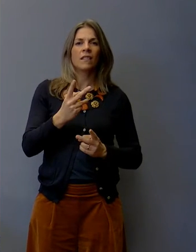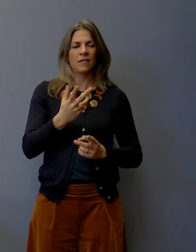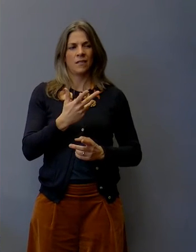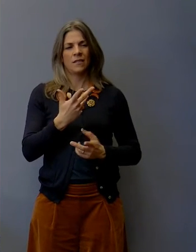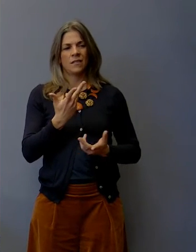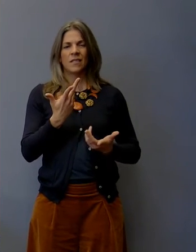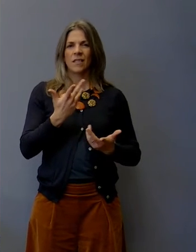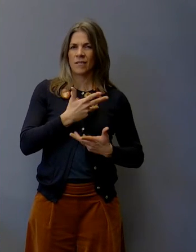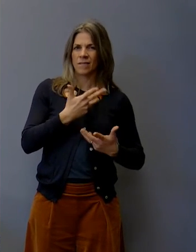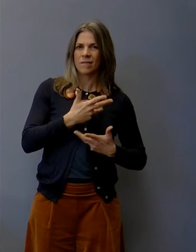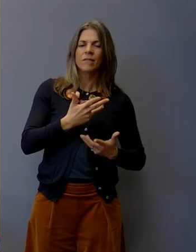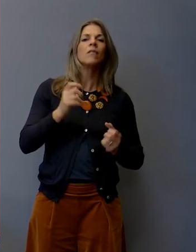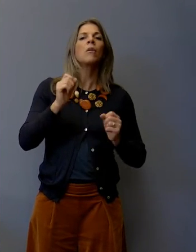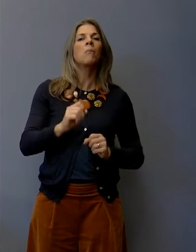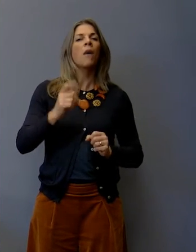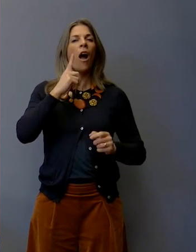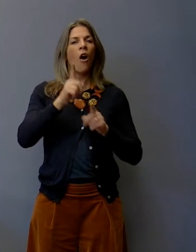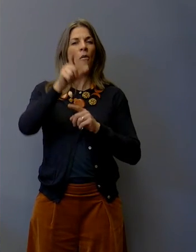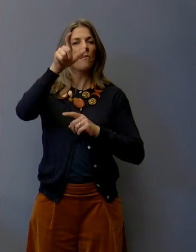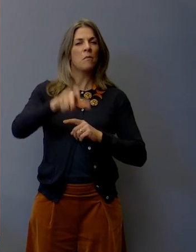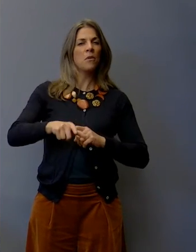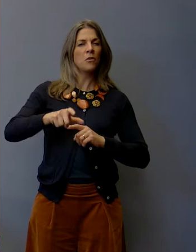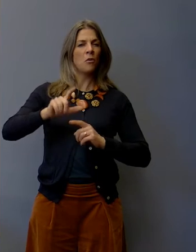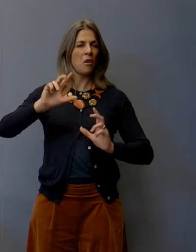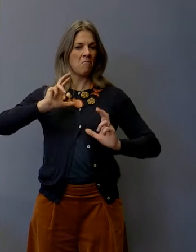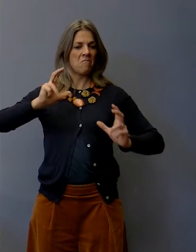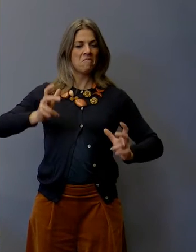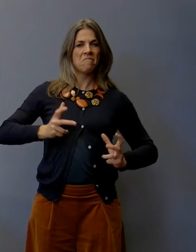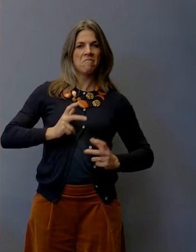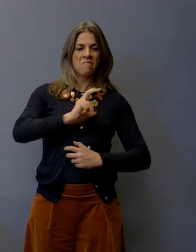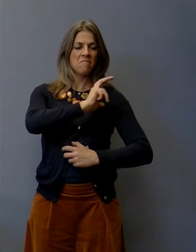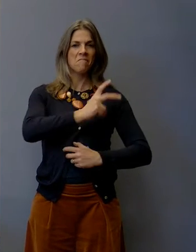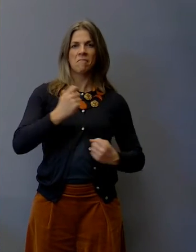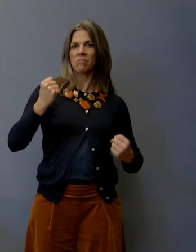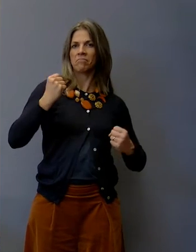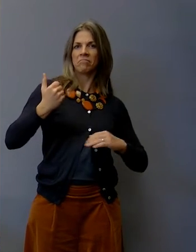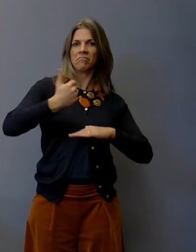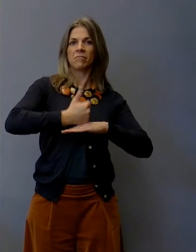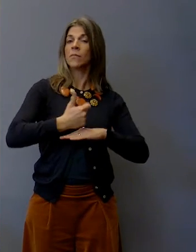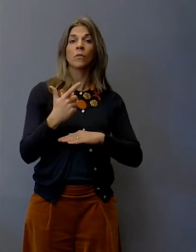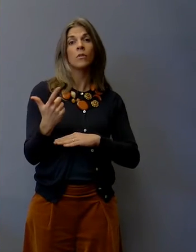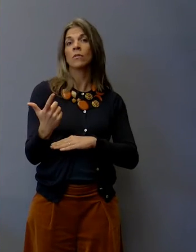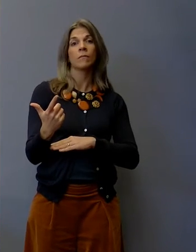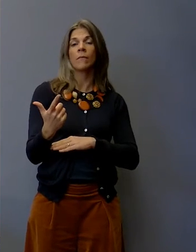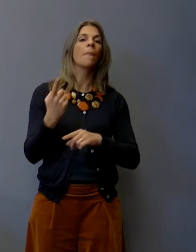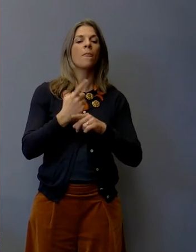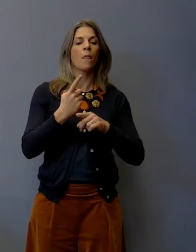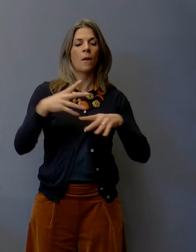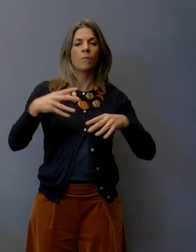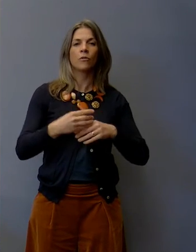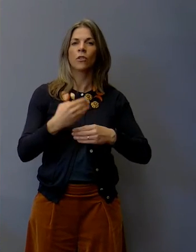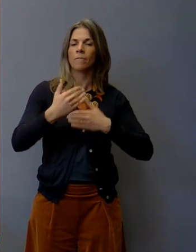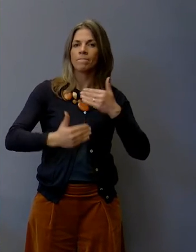vi sono supereroi bisogna fino ad ora intraprendere un confronto senza sconti per una visione